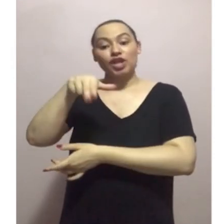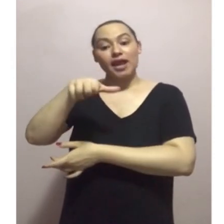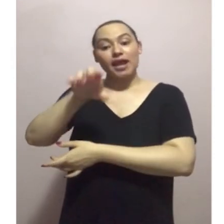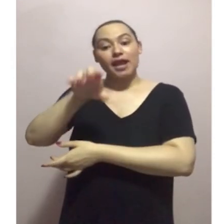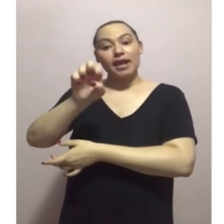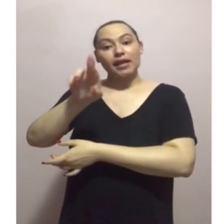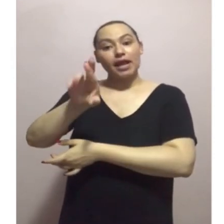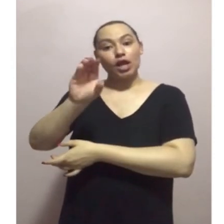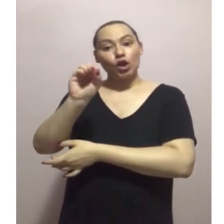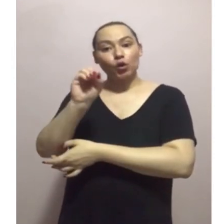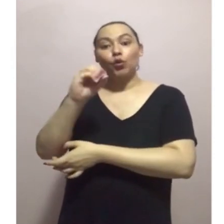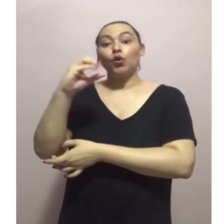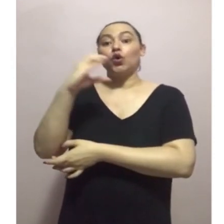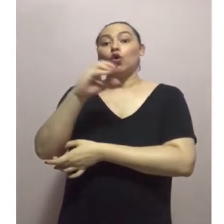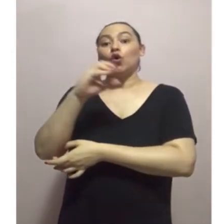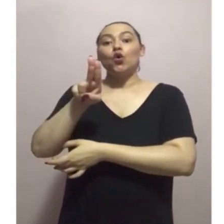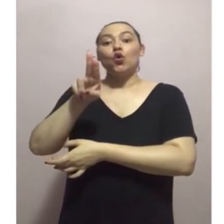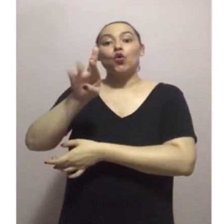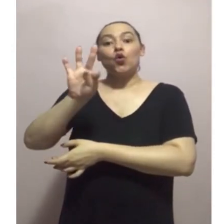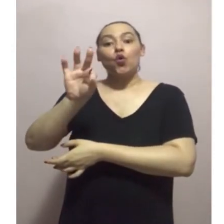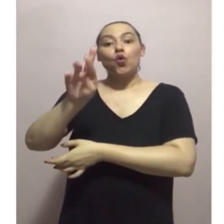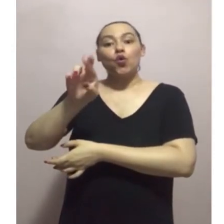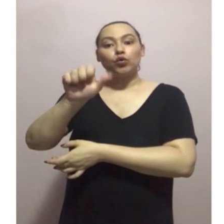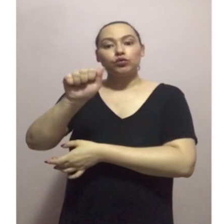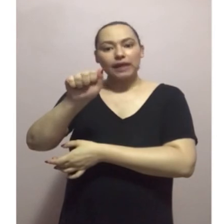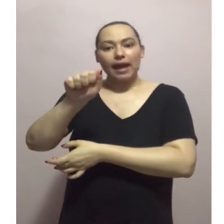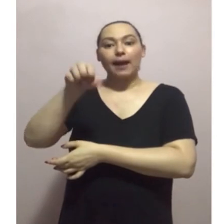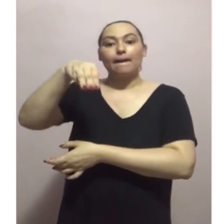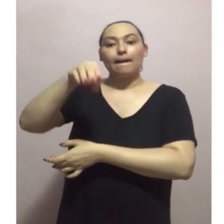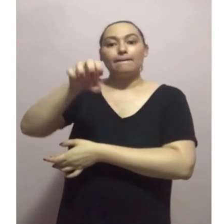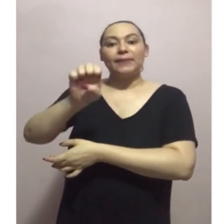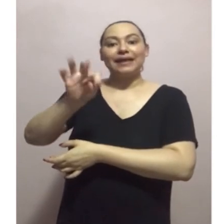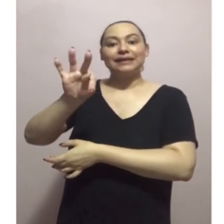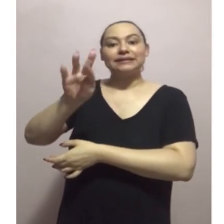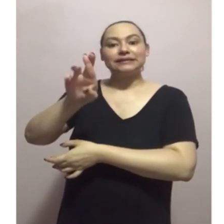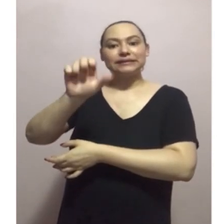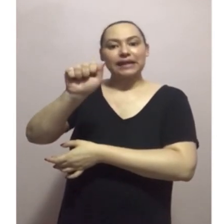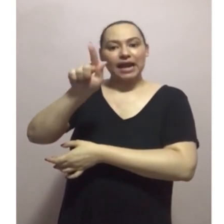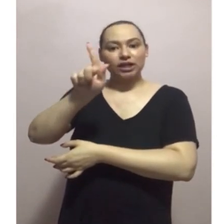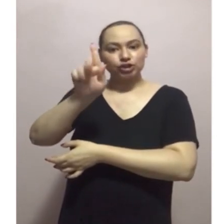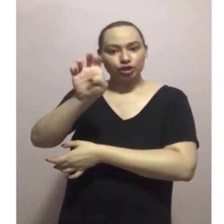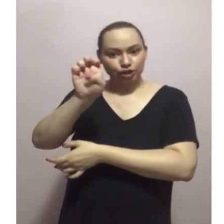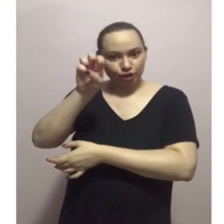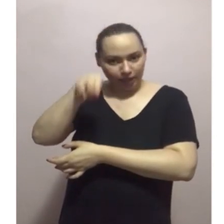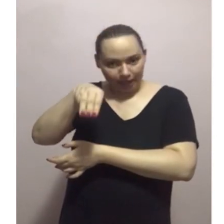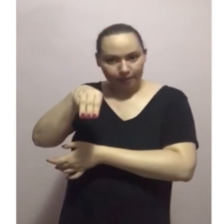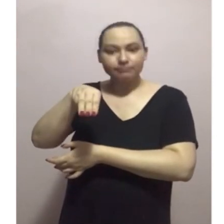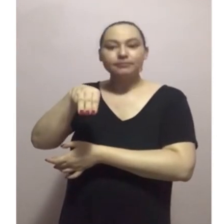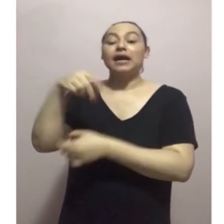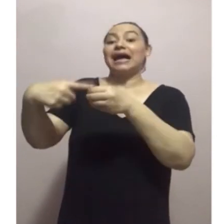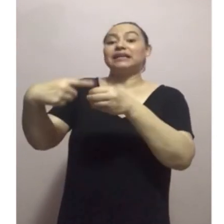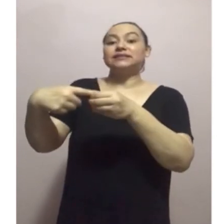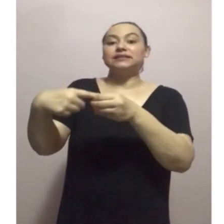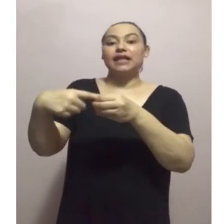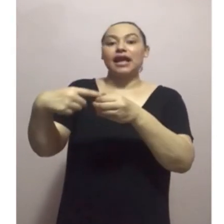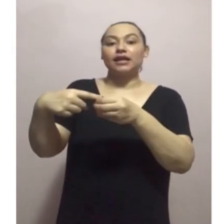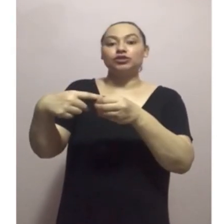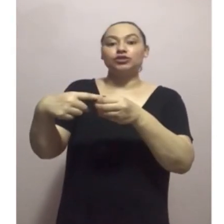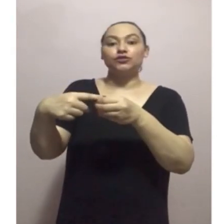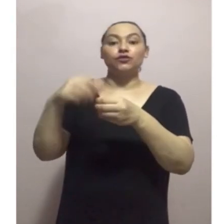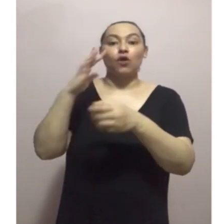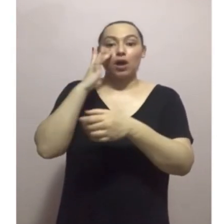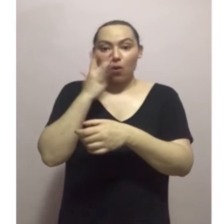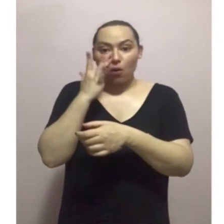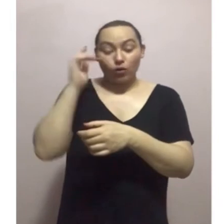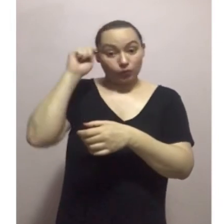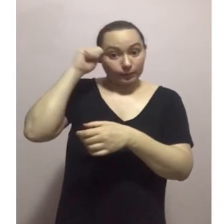gênero curta-metragem, e propõe o ato usando uma cidade mineira como cenário, que é Ouro Preto. Todos